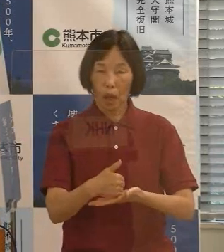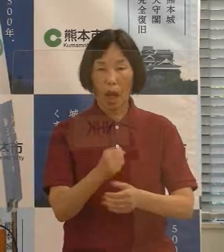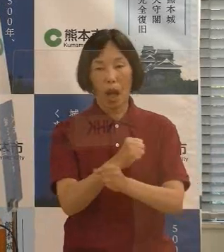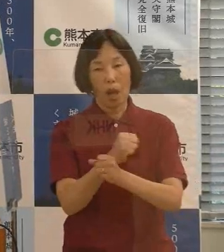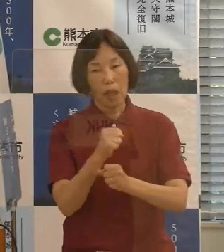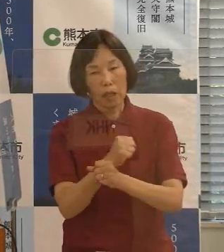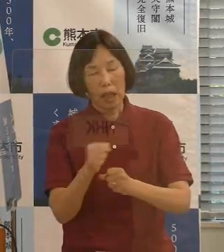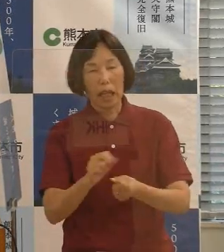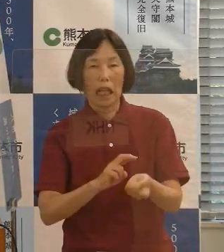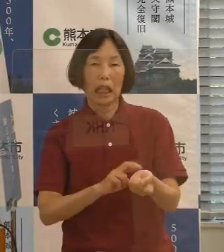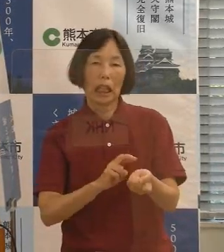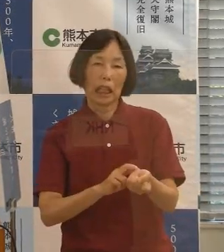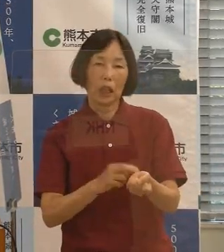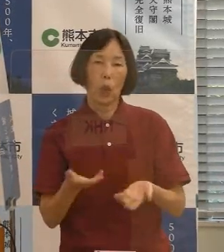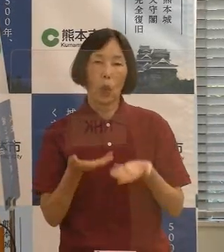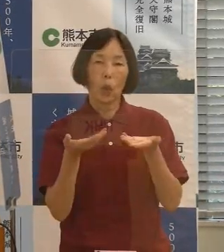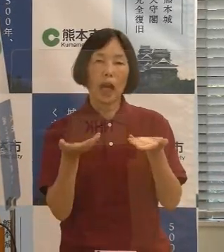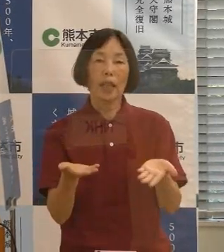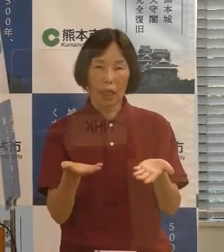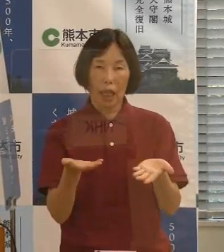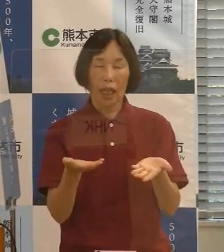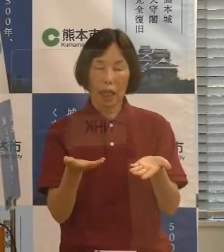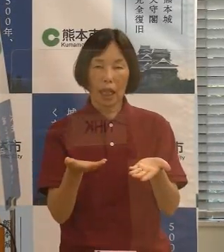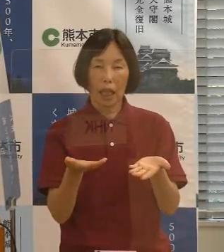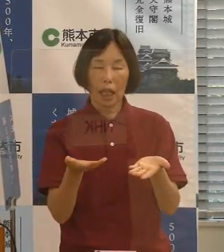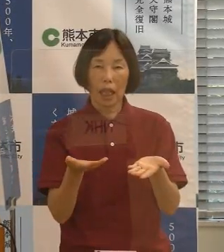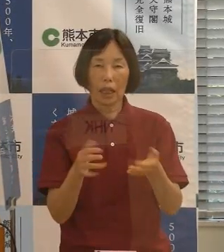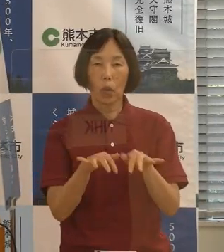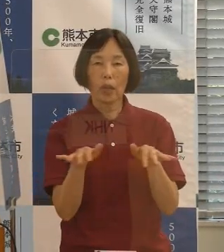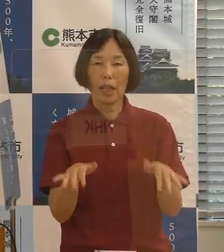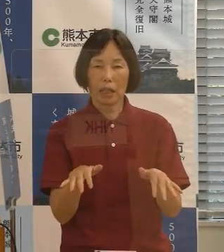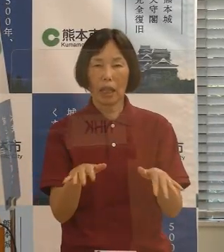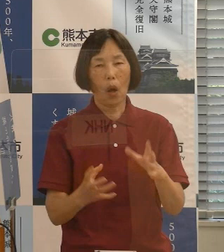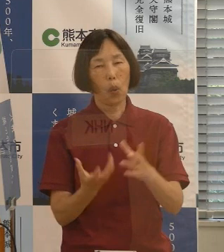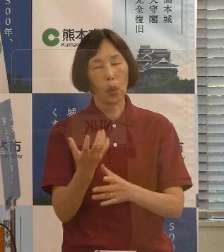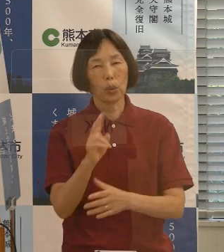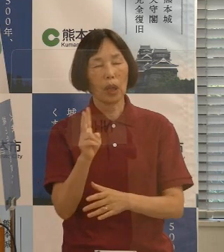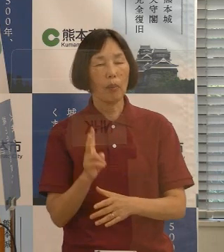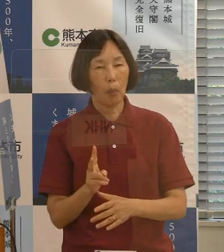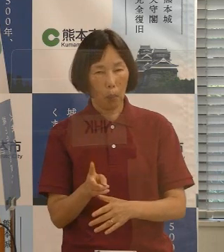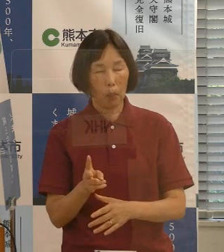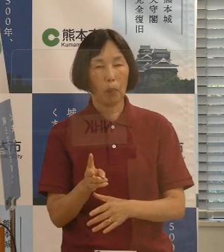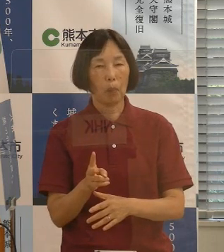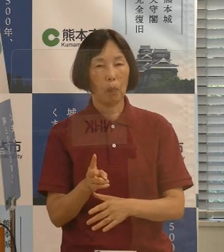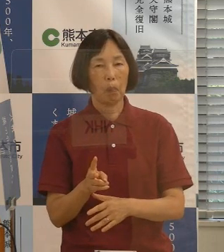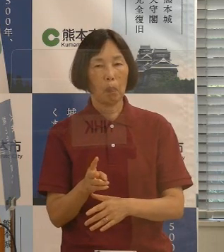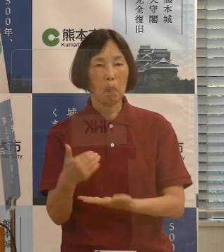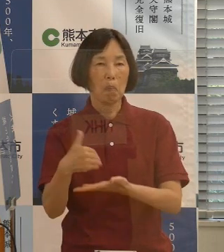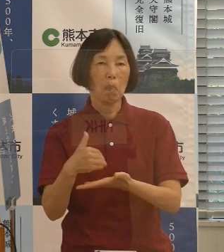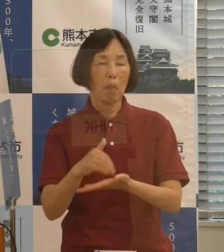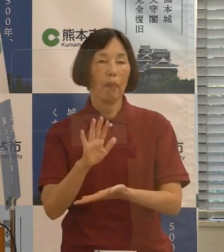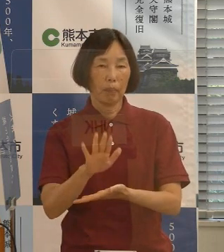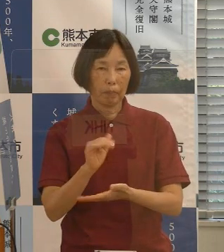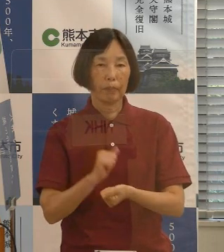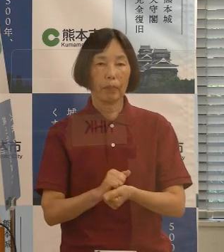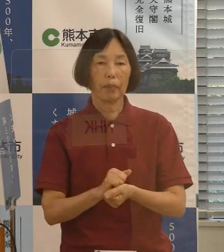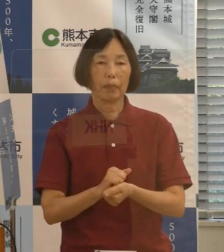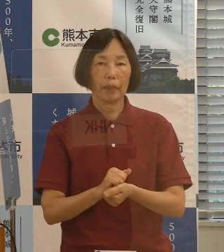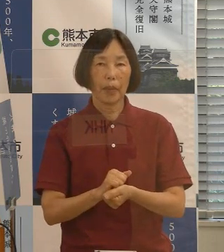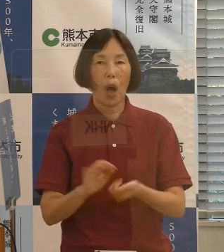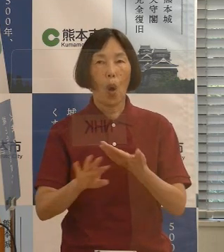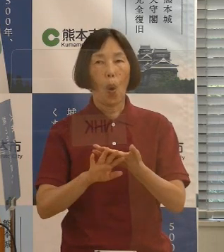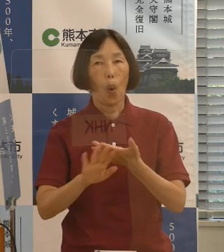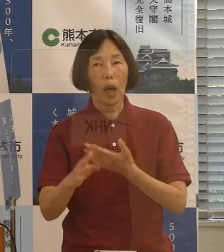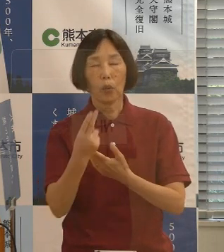ない医療提供体制が間に合わない状況になってくることも起こってくるのではないかと、まあ、他 の、 大きい市町都道府県